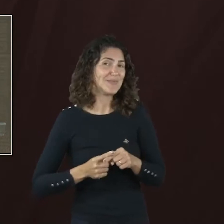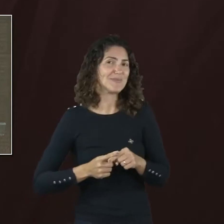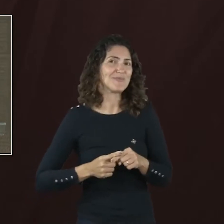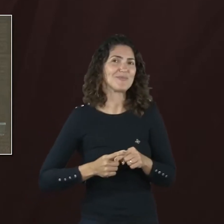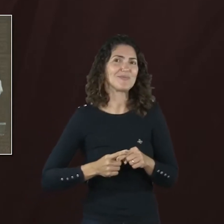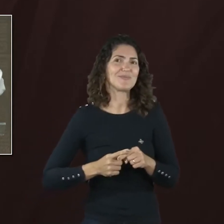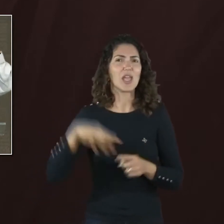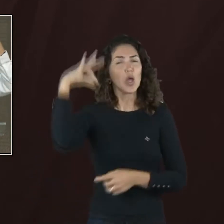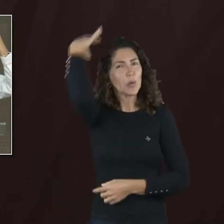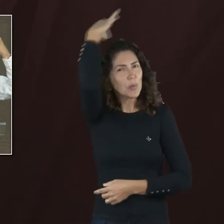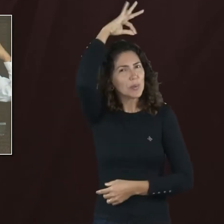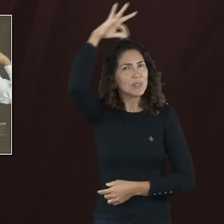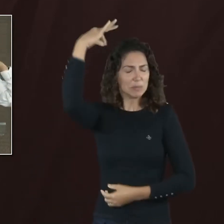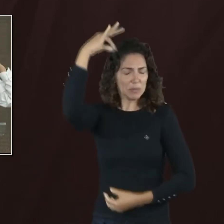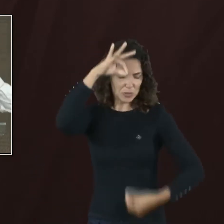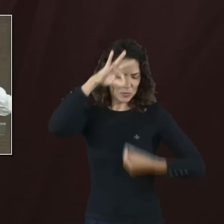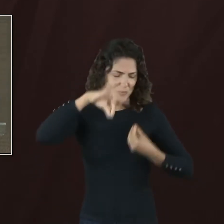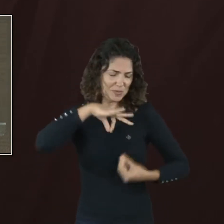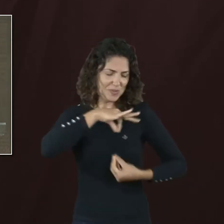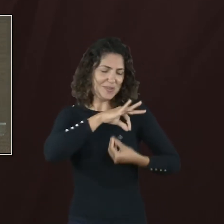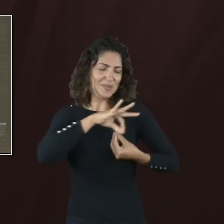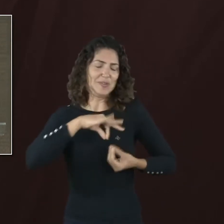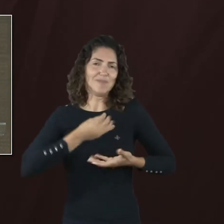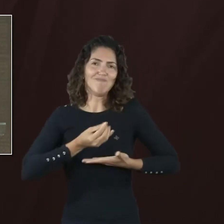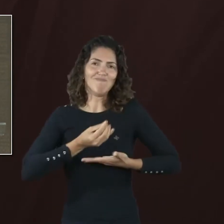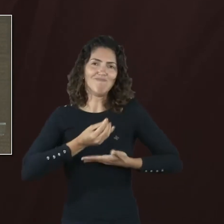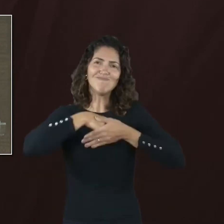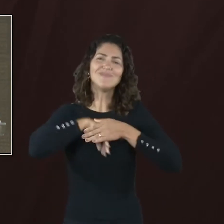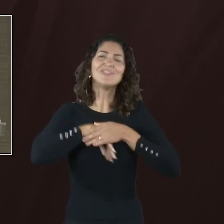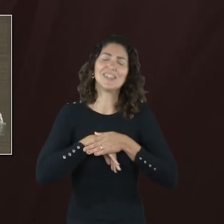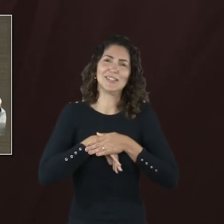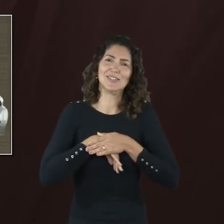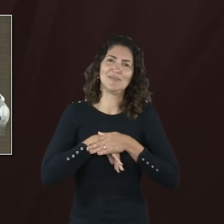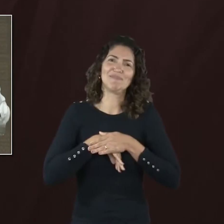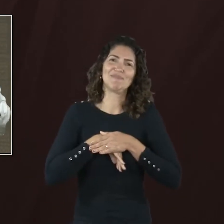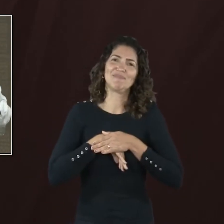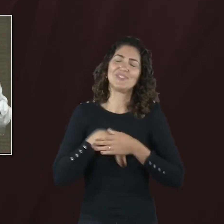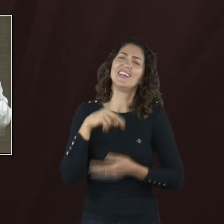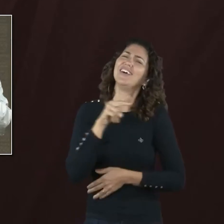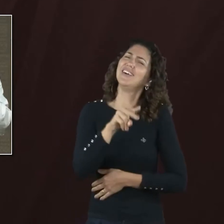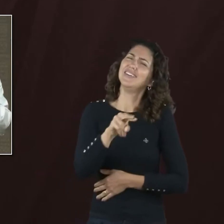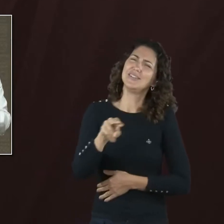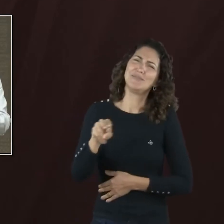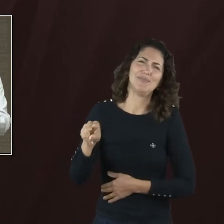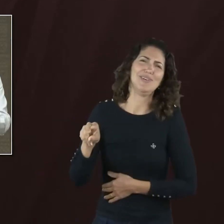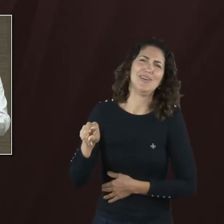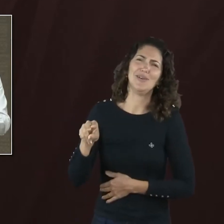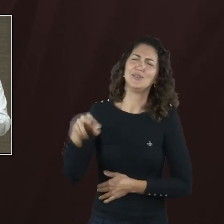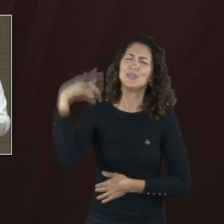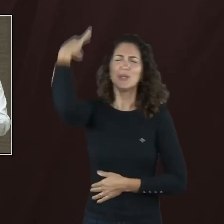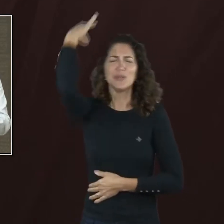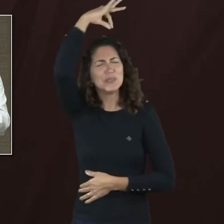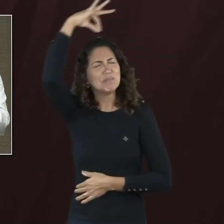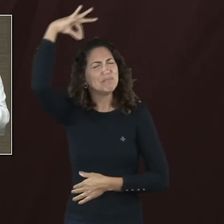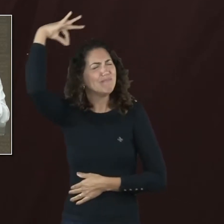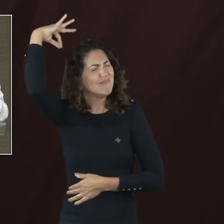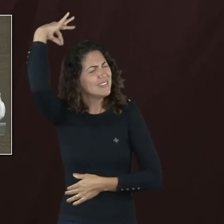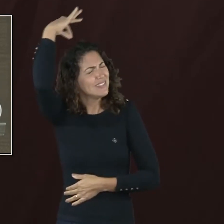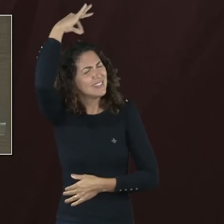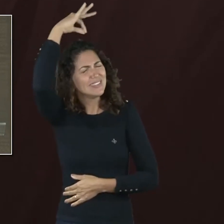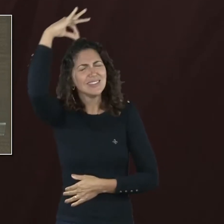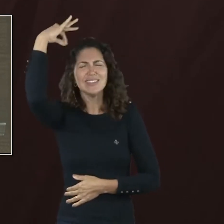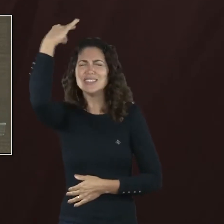e estará em vós. Irmãos, esse Espírito Santo é o